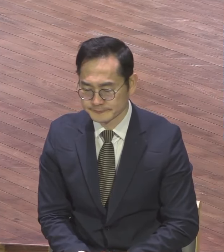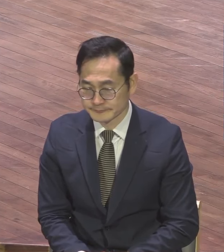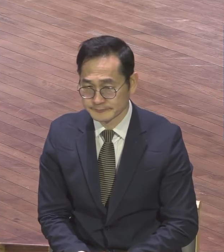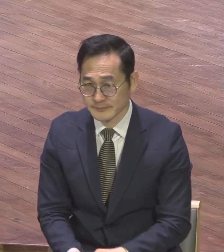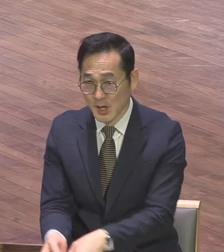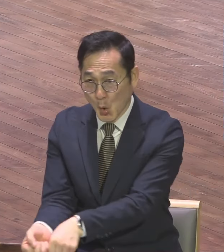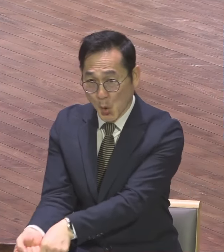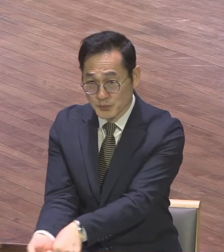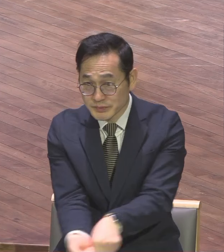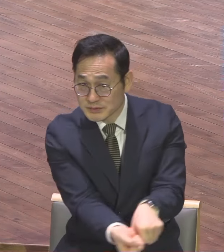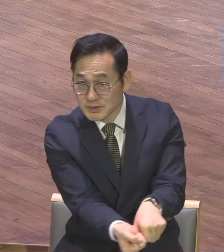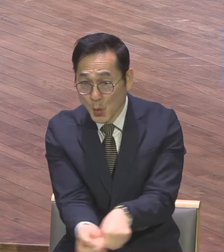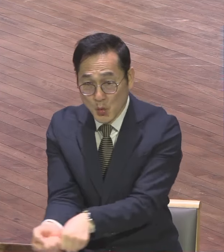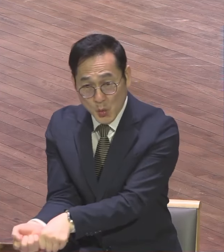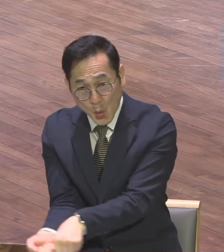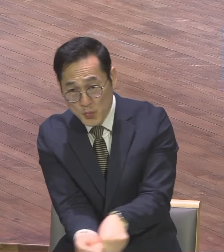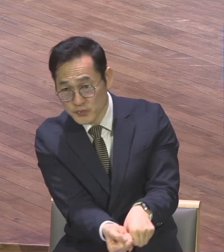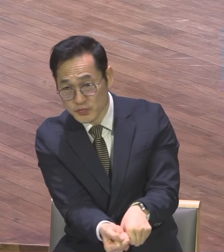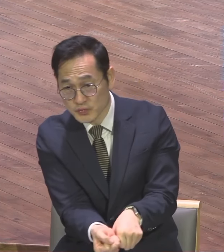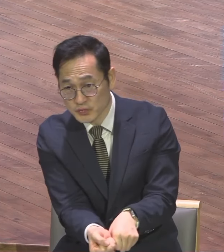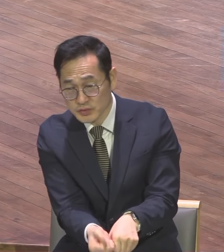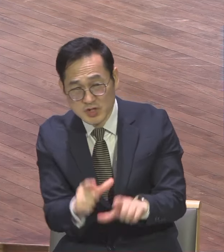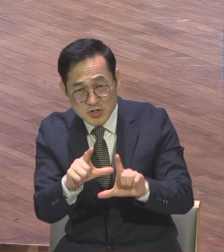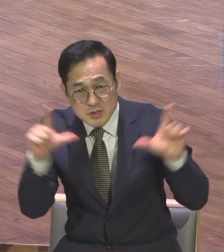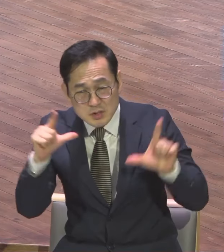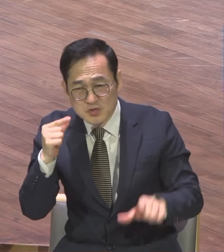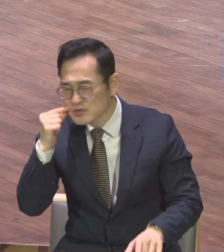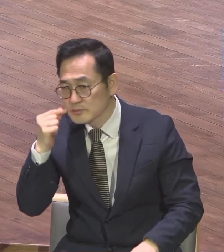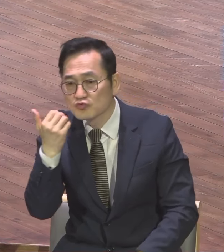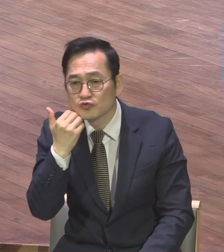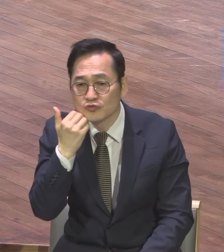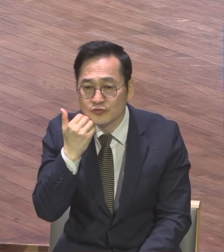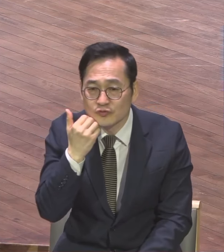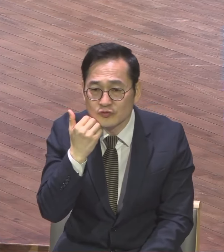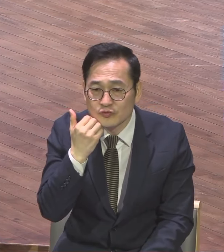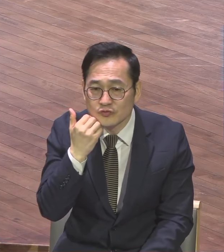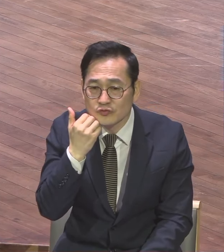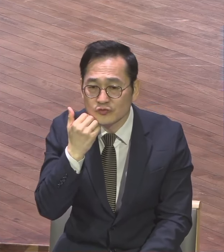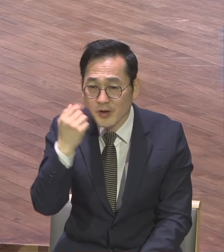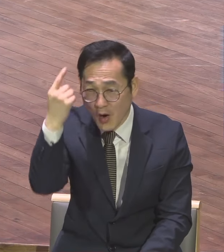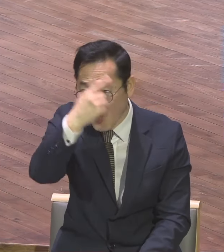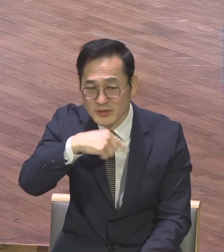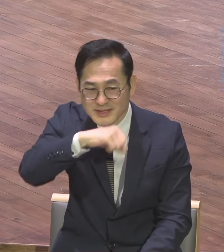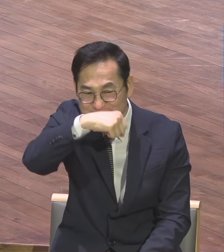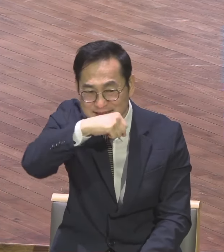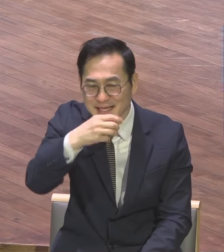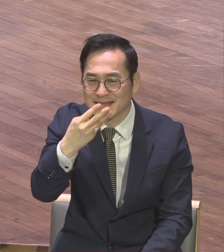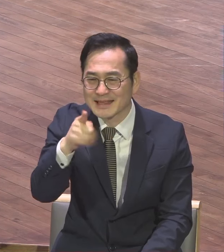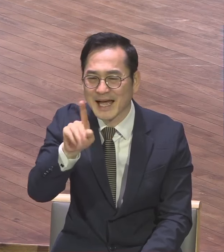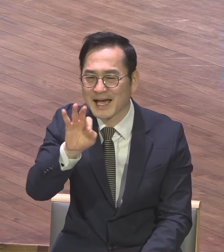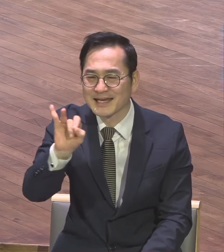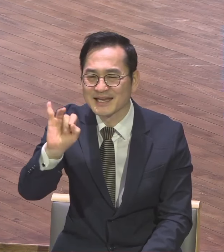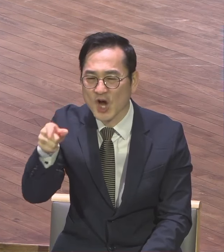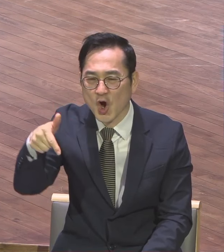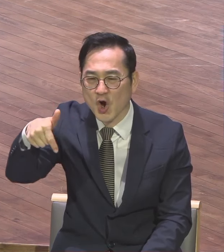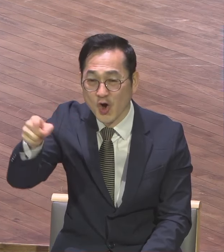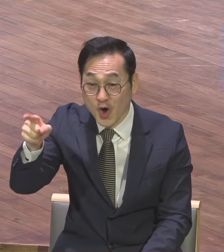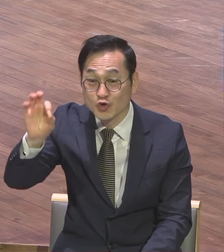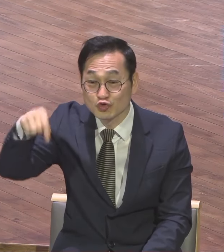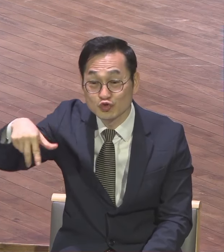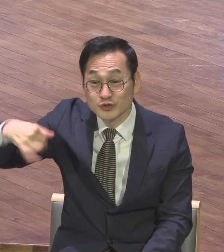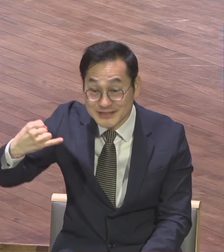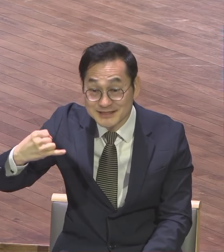골프 선수 가운데 가장 유명한 선수 하면 다 아시잖아요. 타이거 우즈. 뭐 타이거 우즈. 뭐